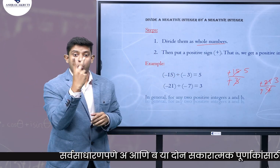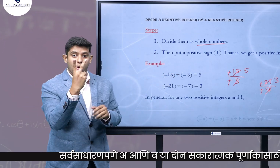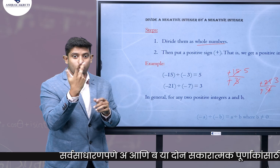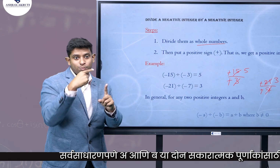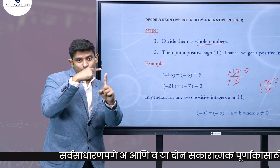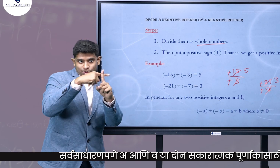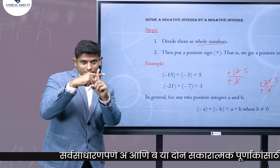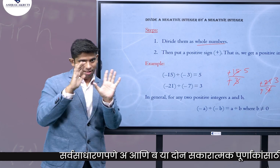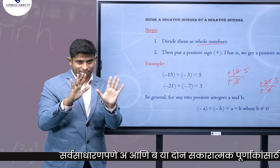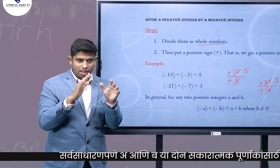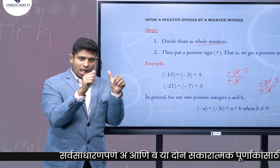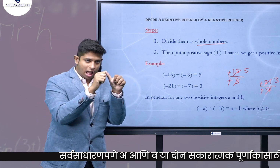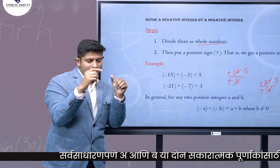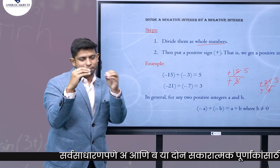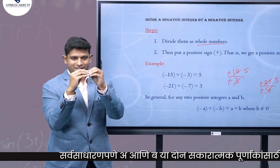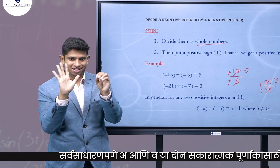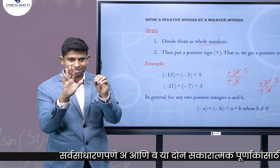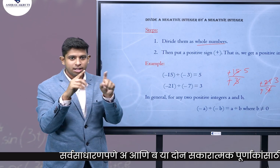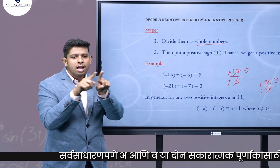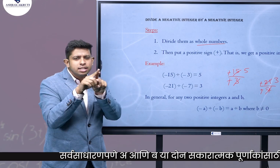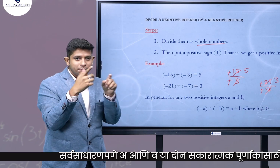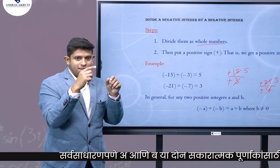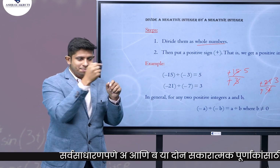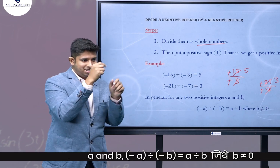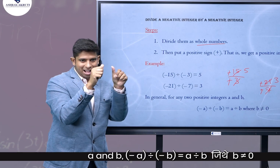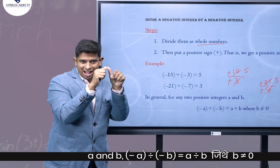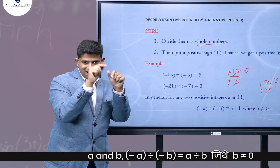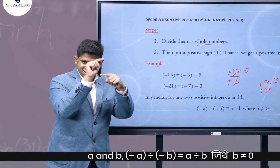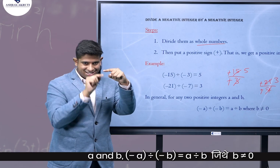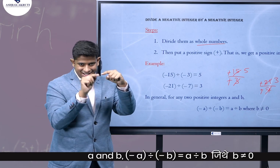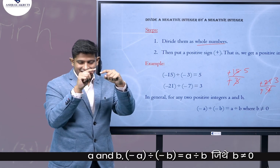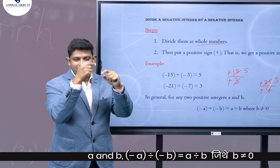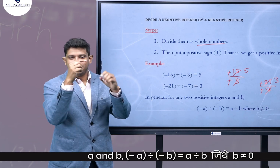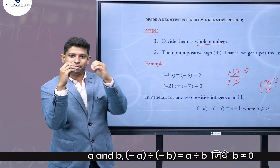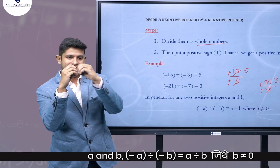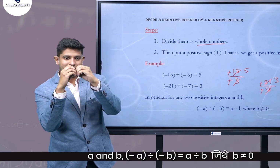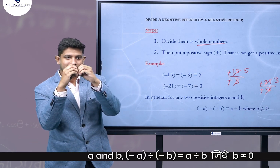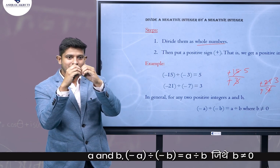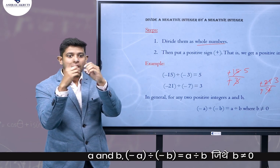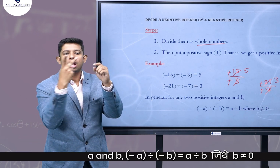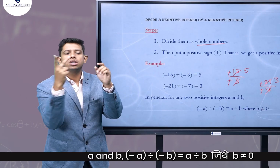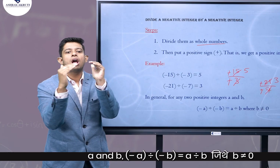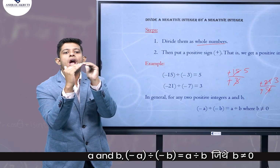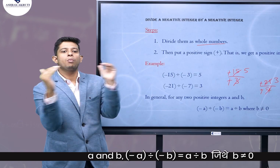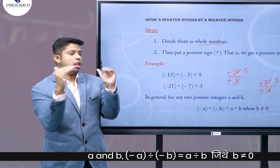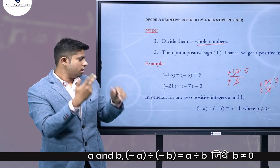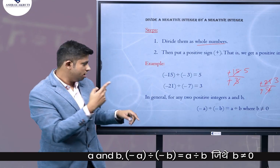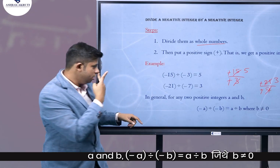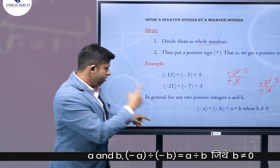सर्वसाधारणपणे अ आणि बी या दोन सकारात्मक पूर्णांकांसाठी -a डिवाइड बाय -b इक्वल्स टू a डिवाइड बाय b,